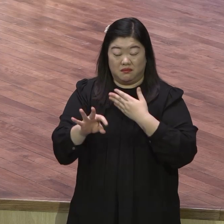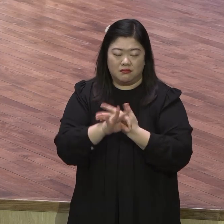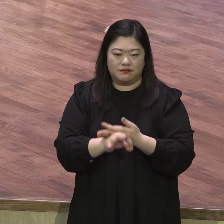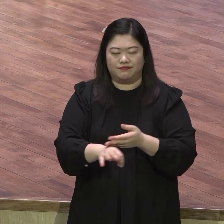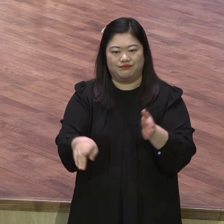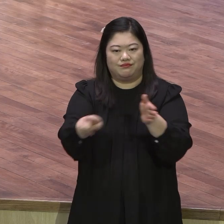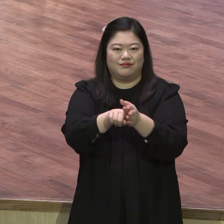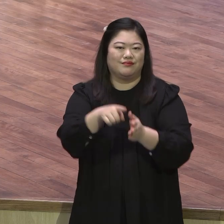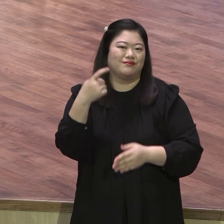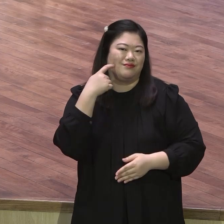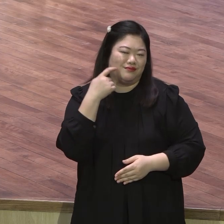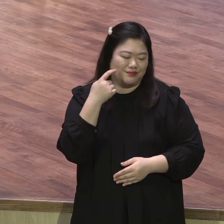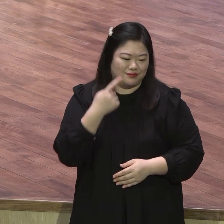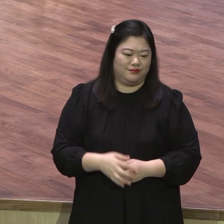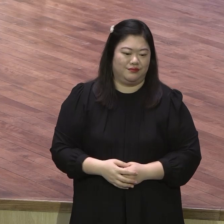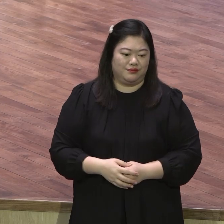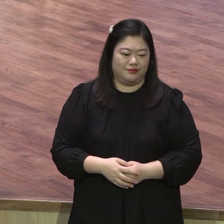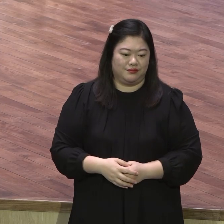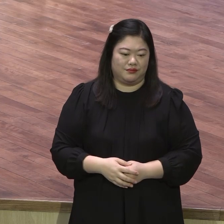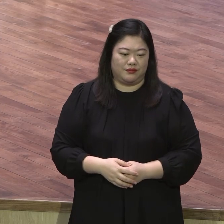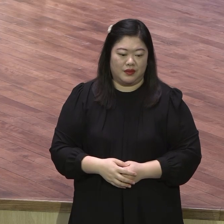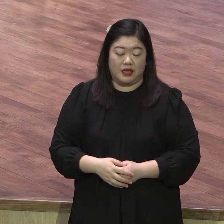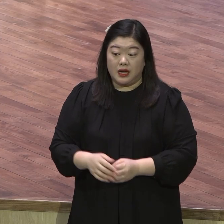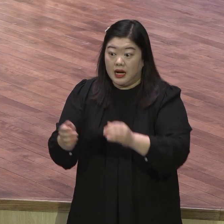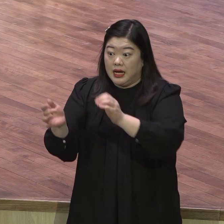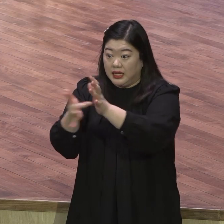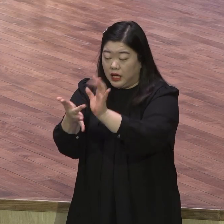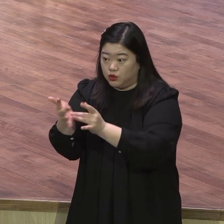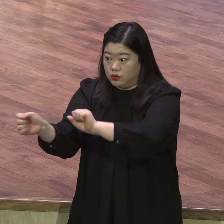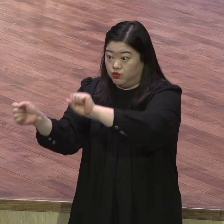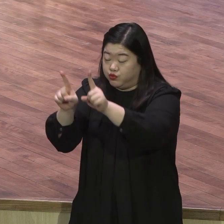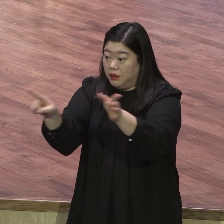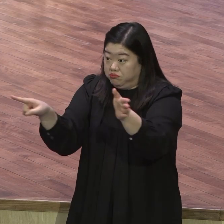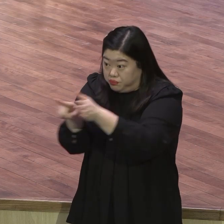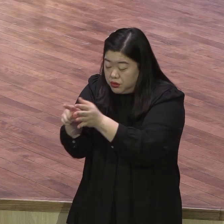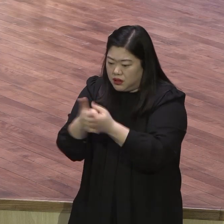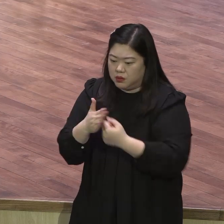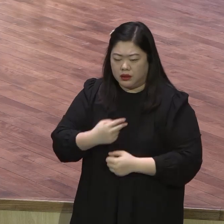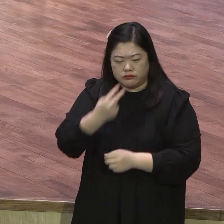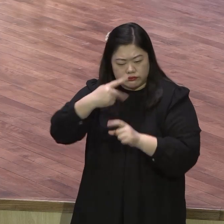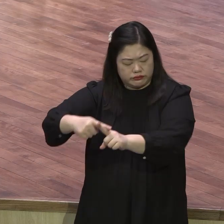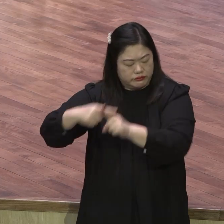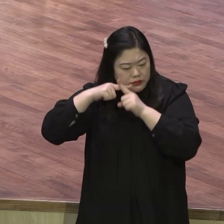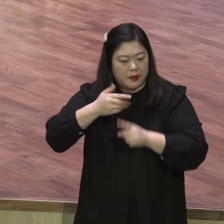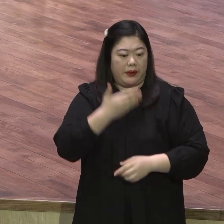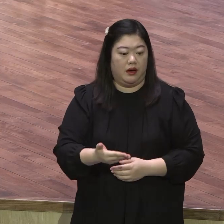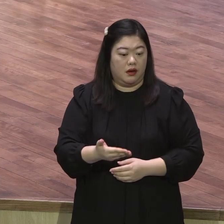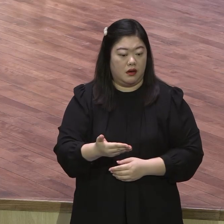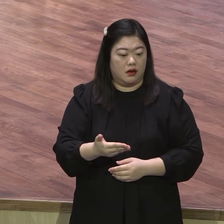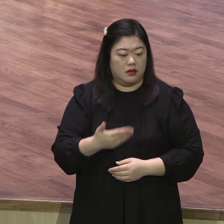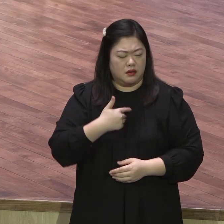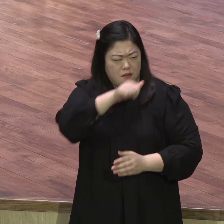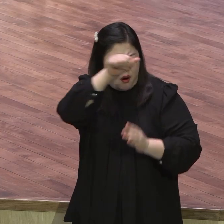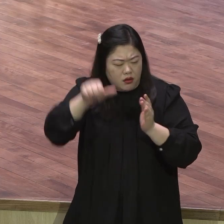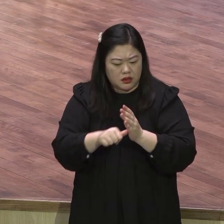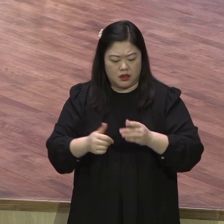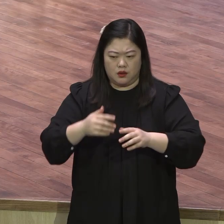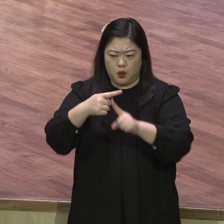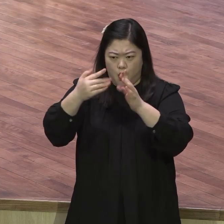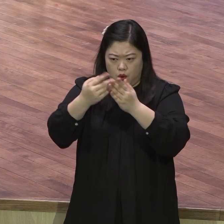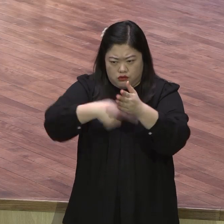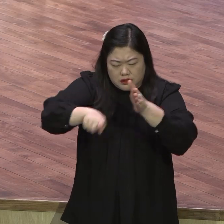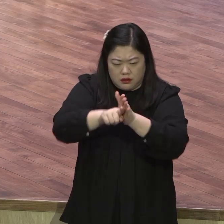부활소망이 있기 때문에 하나밖에 없는 생명을 드린 거예요. 영원한 부활소망이 있기 때문에 우리가 생을 들어서 몸된 교리를